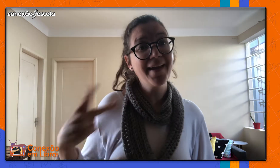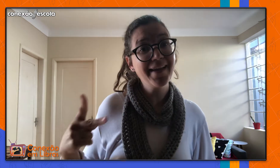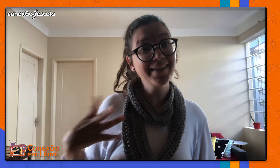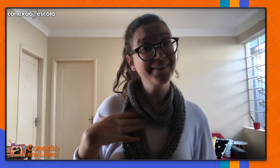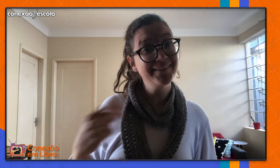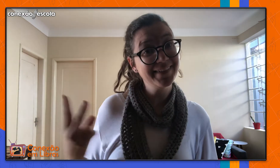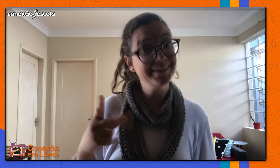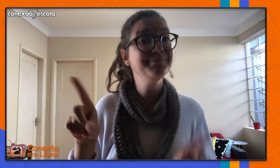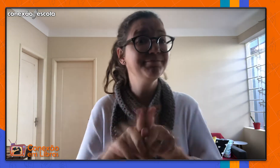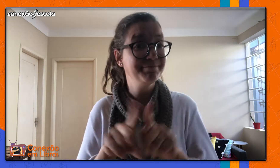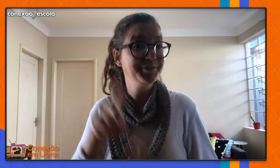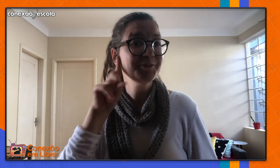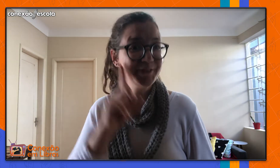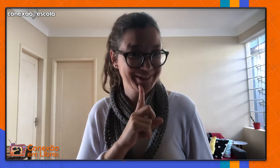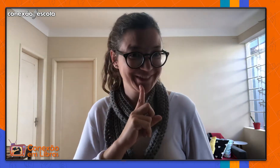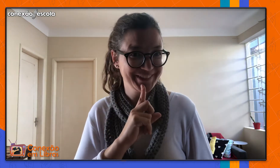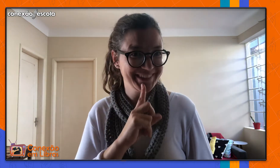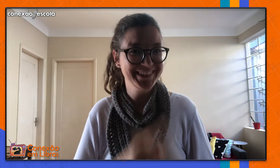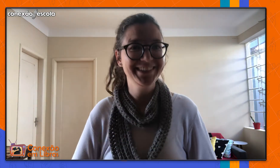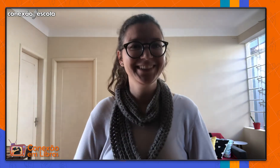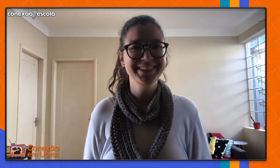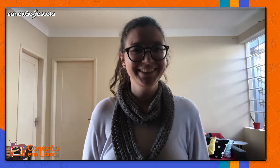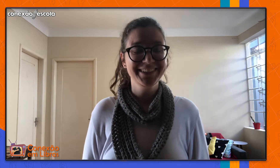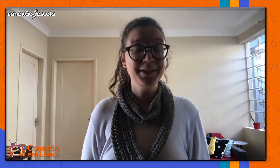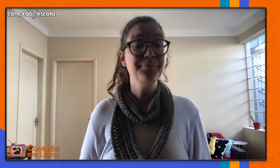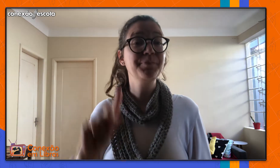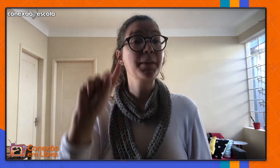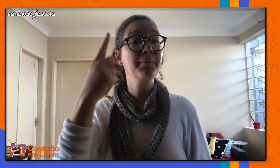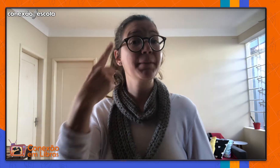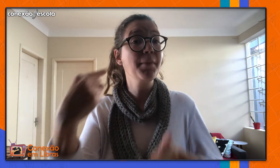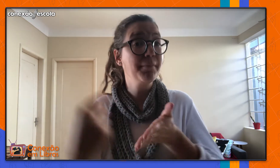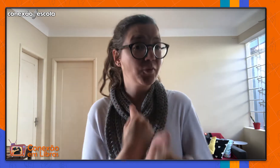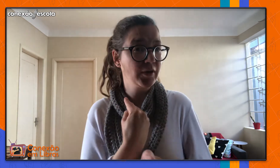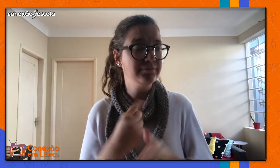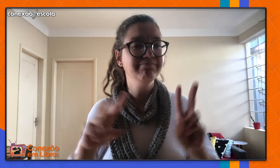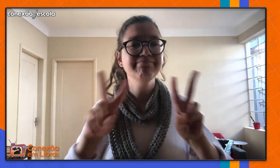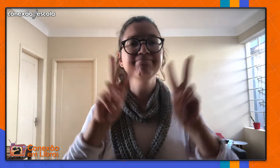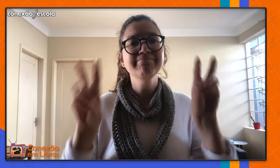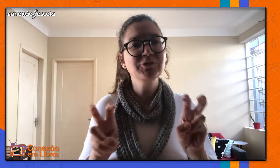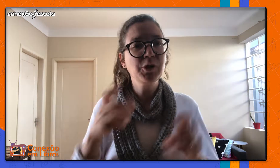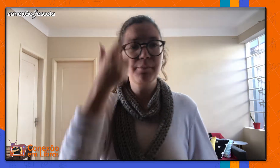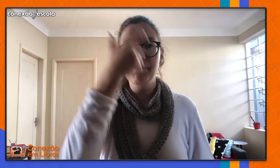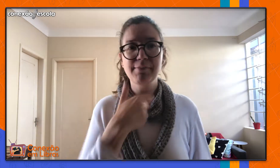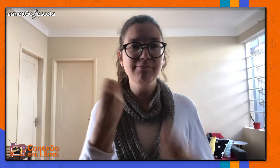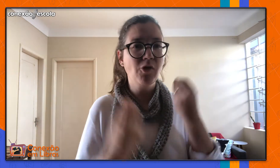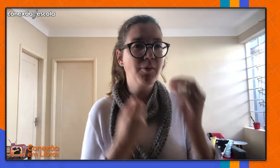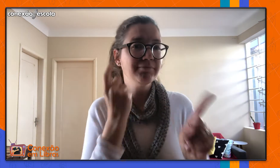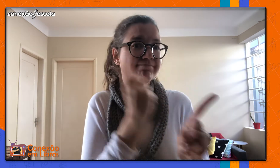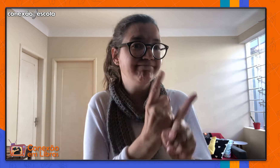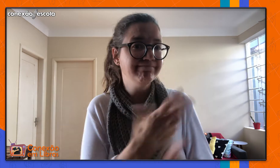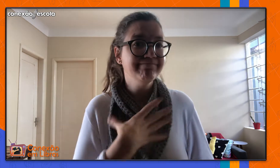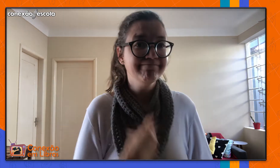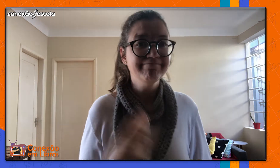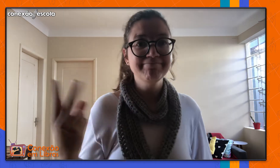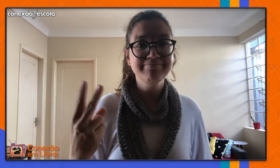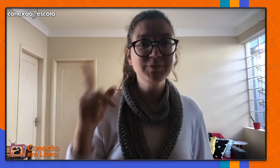família, todos são surdos, inclusive o pai das meninas. A primeira pergunta que me foi feita